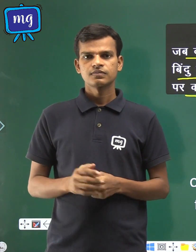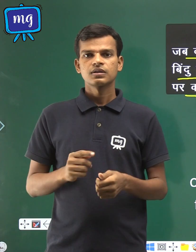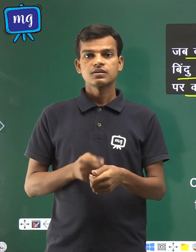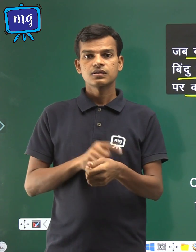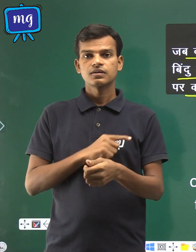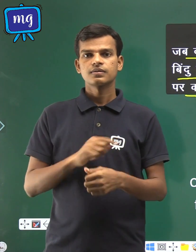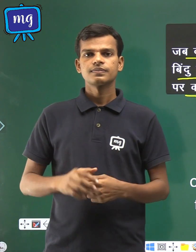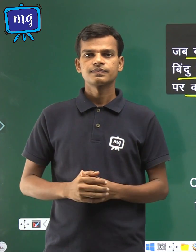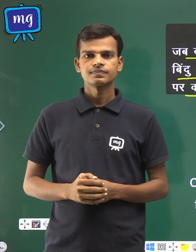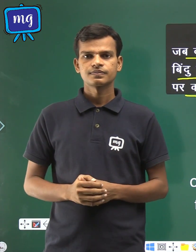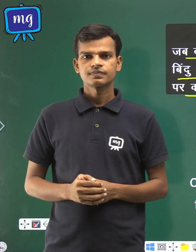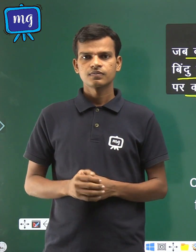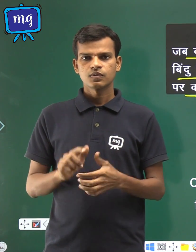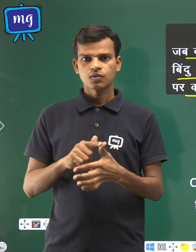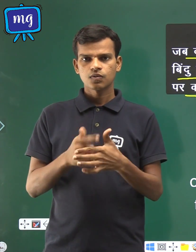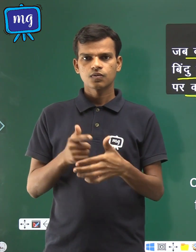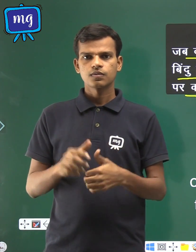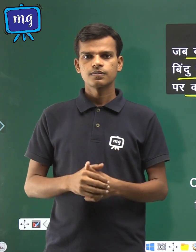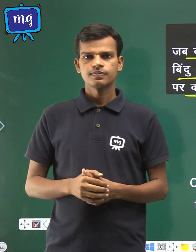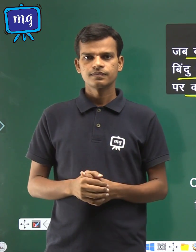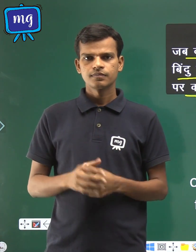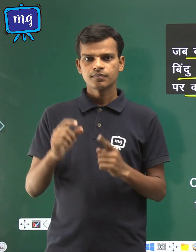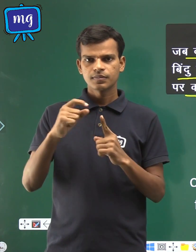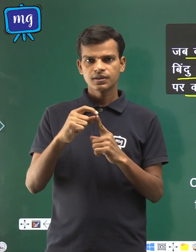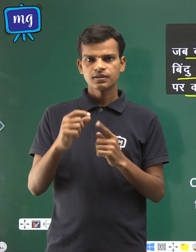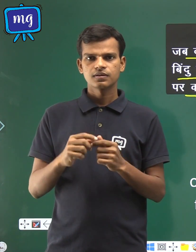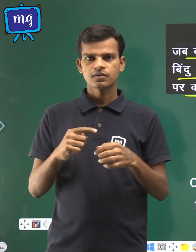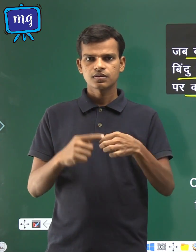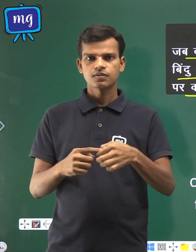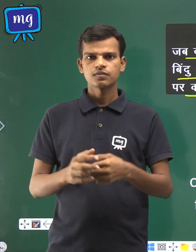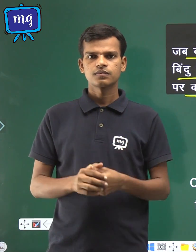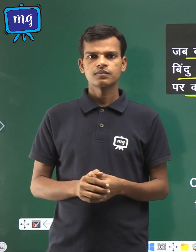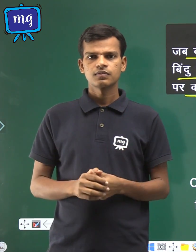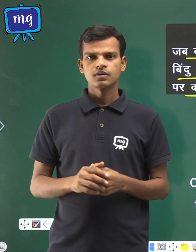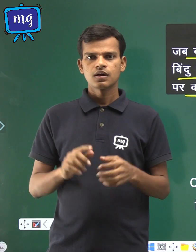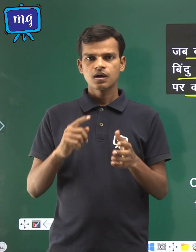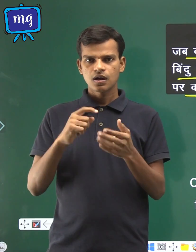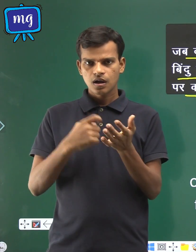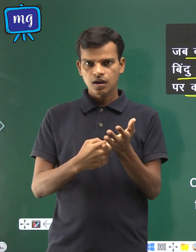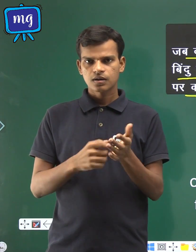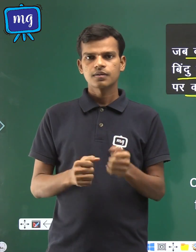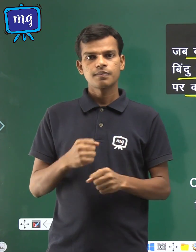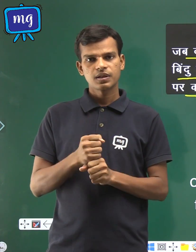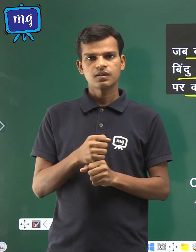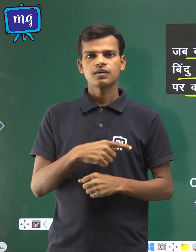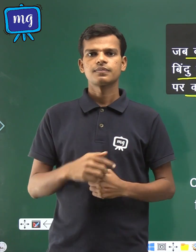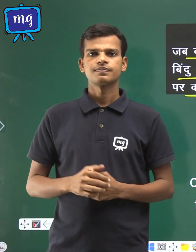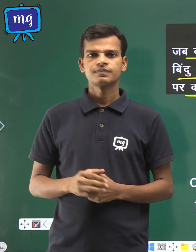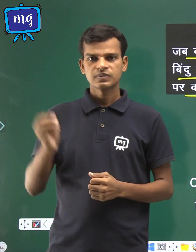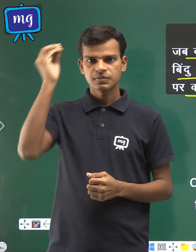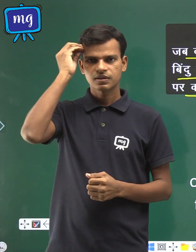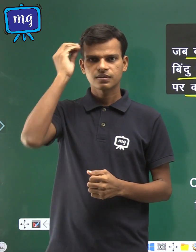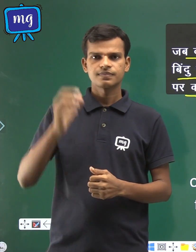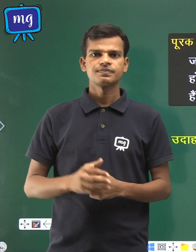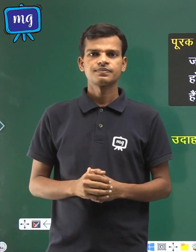इसलिए कोण P Q R बनता है। समझ आ